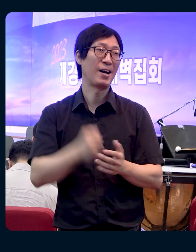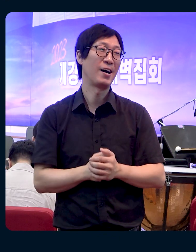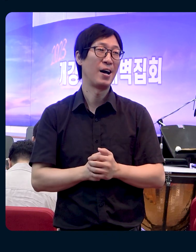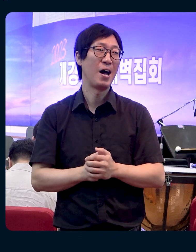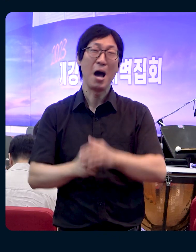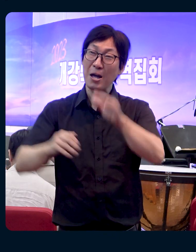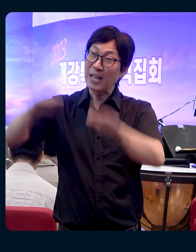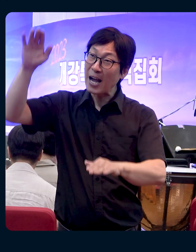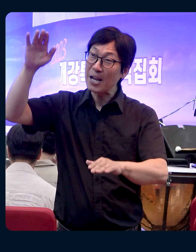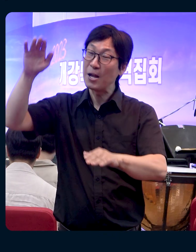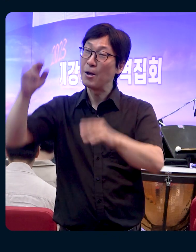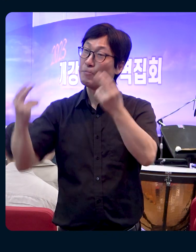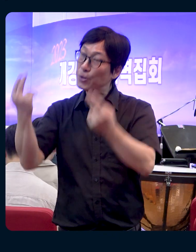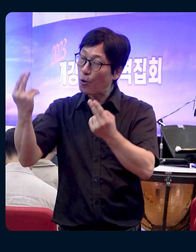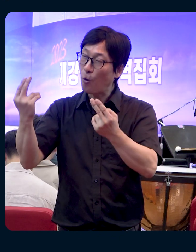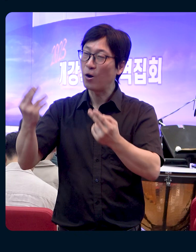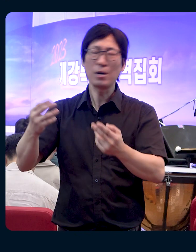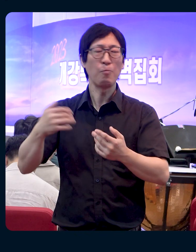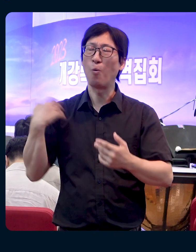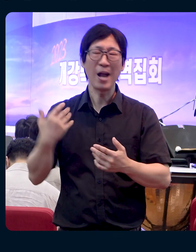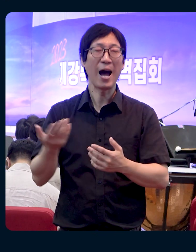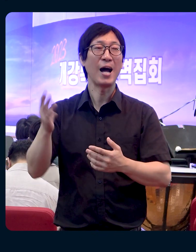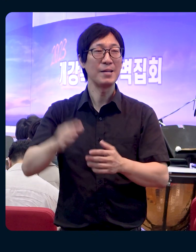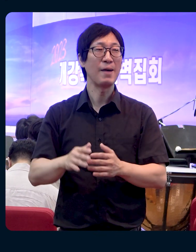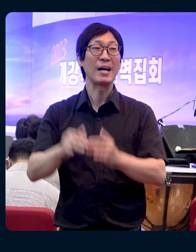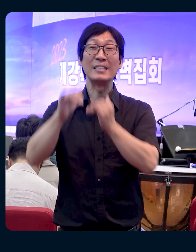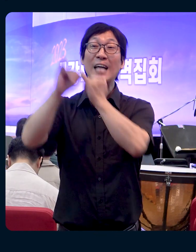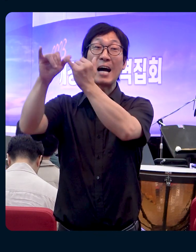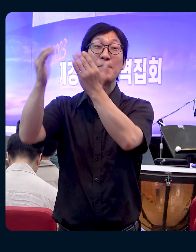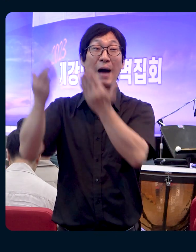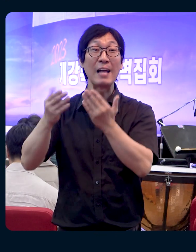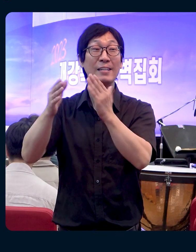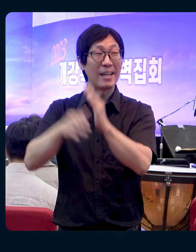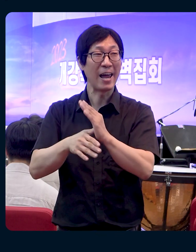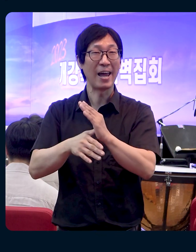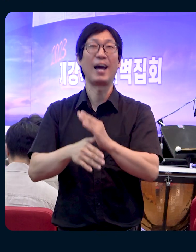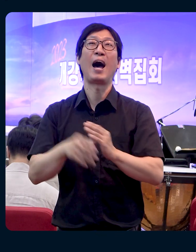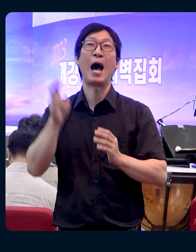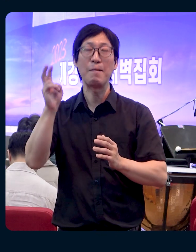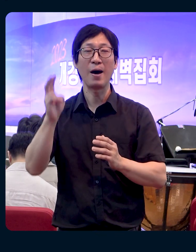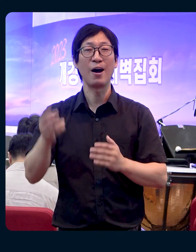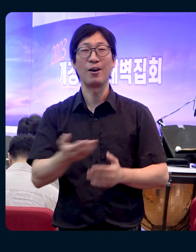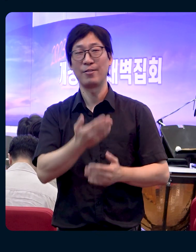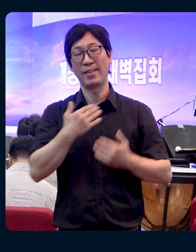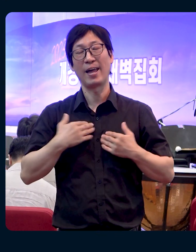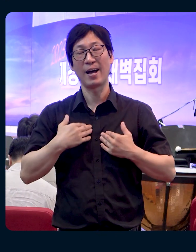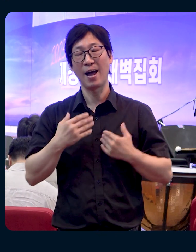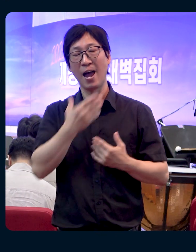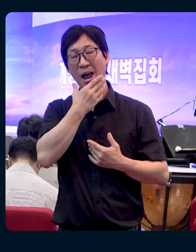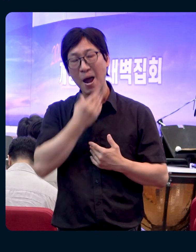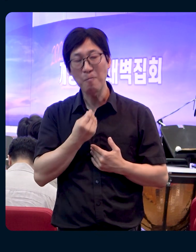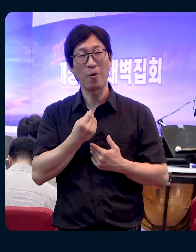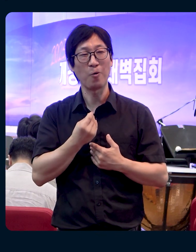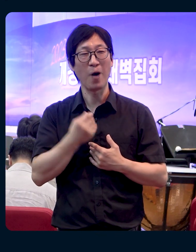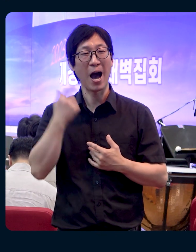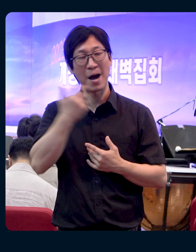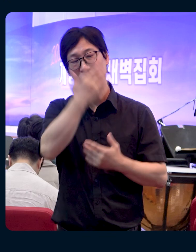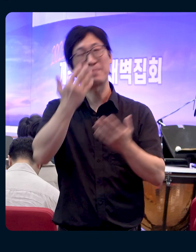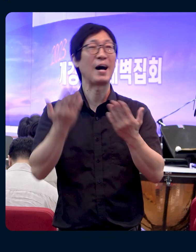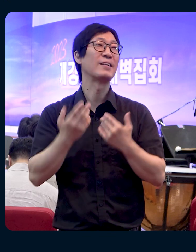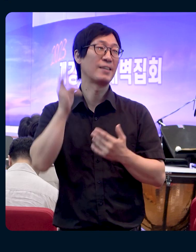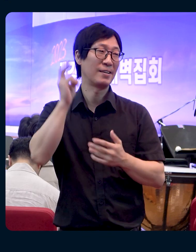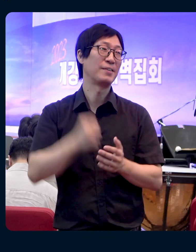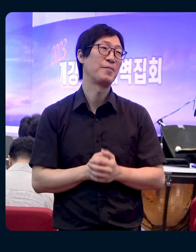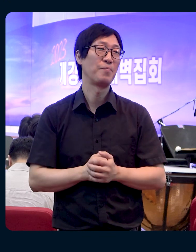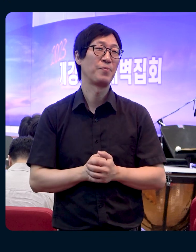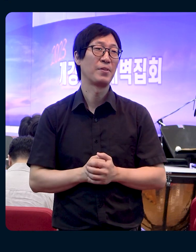그러나 그 상이 우리를 정말 행복하고 아름답게 하는 것일 것이다. 절대 받아도 그만,